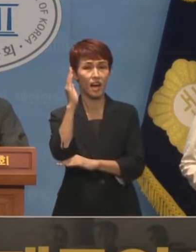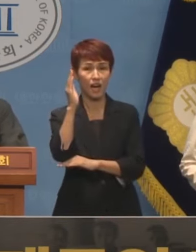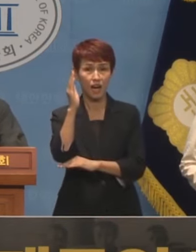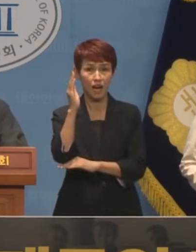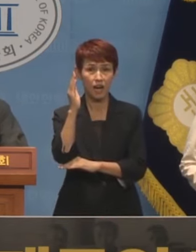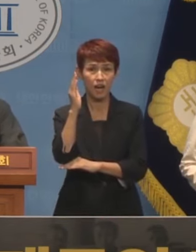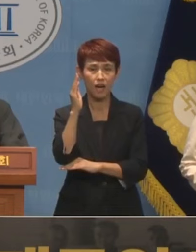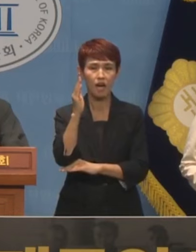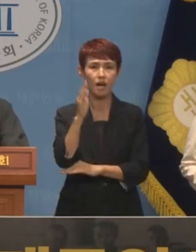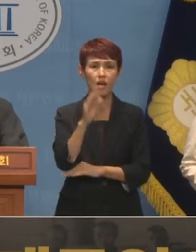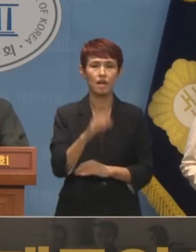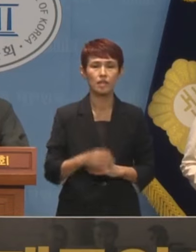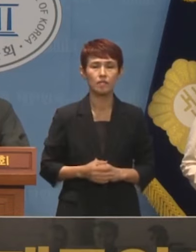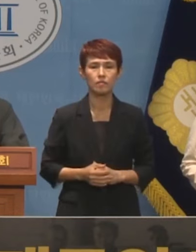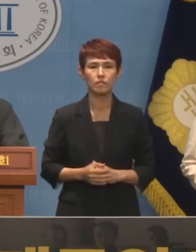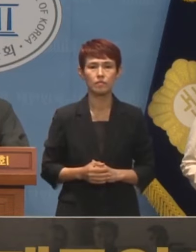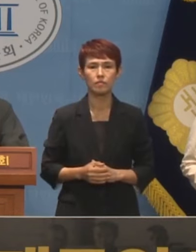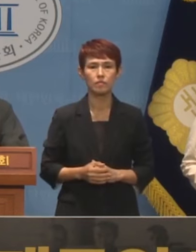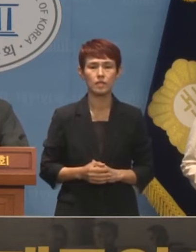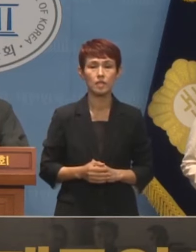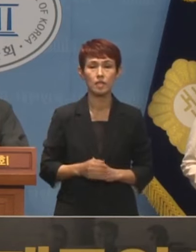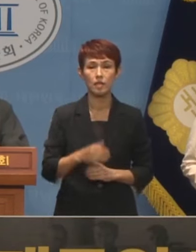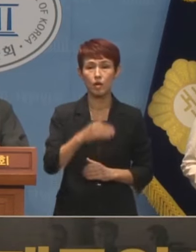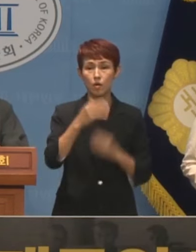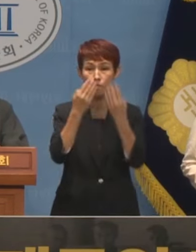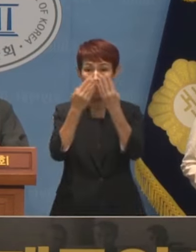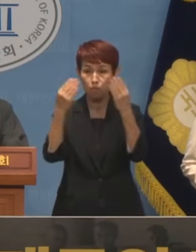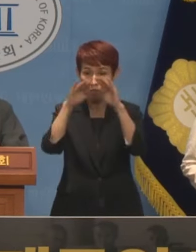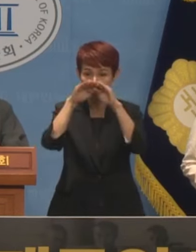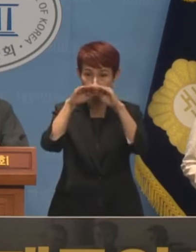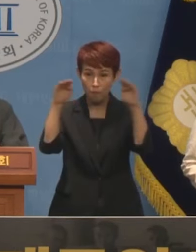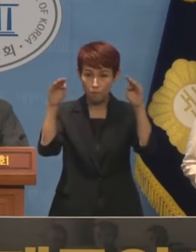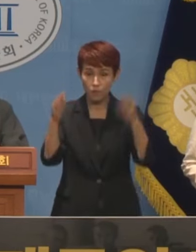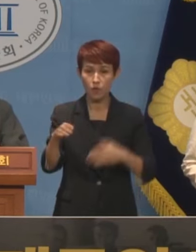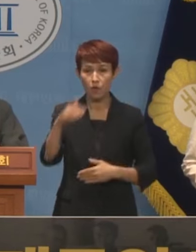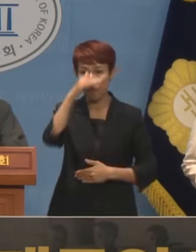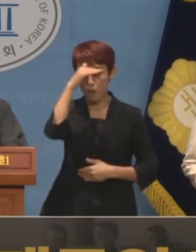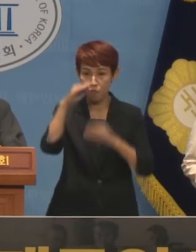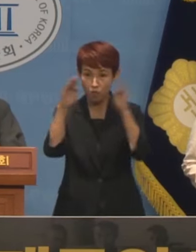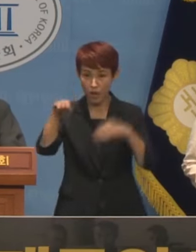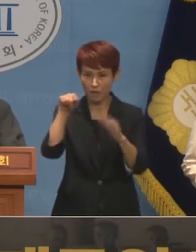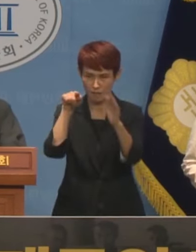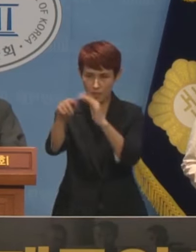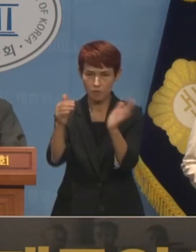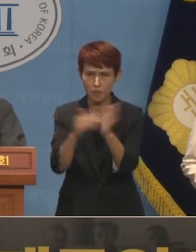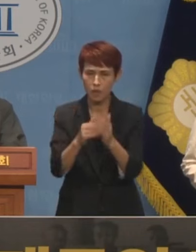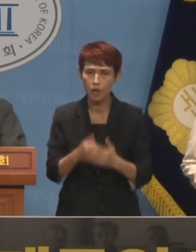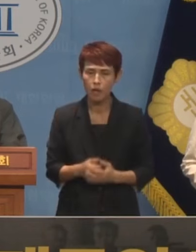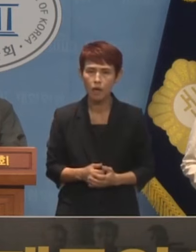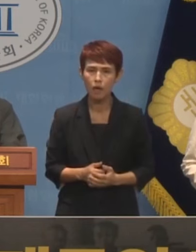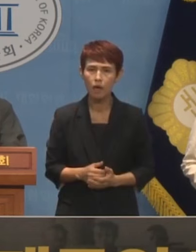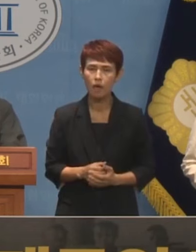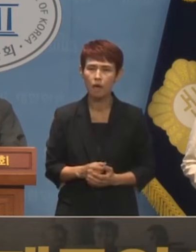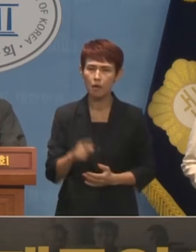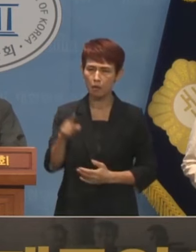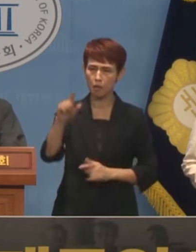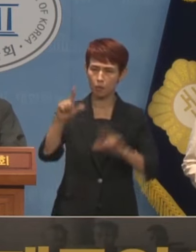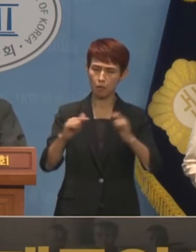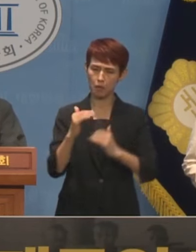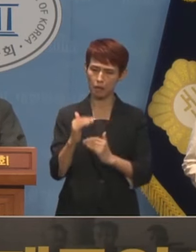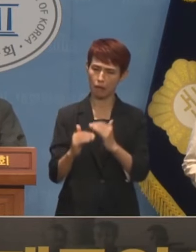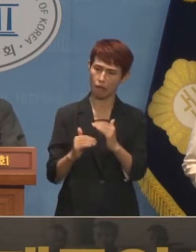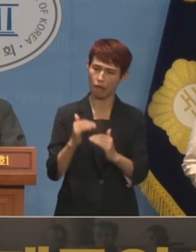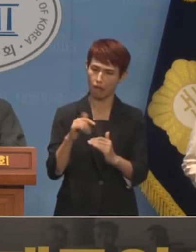아이카와 향토 박물관을 방문했습니다 박물관 자체의 규모도 작았지만 삐걱거리는 계단을